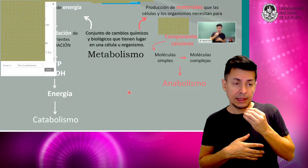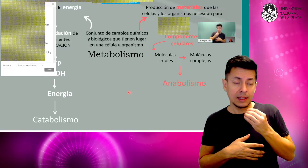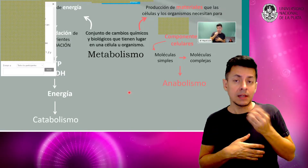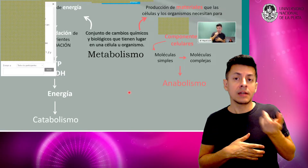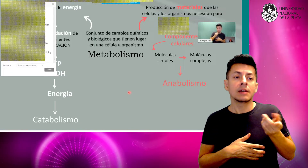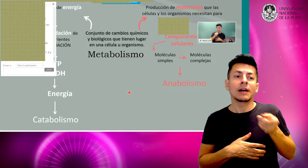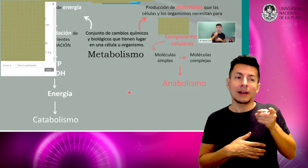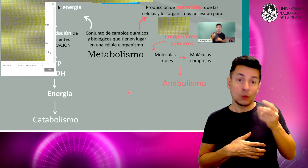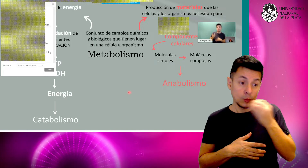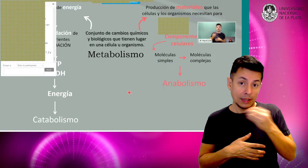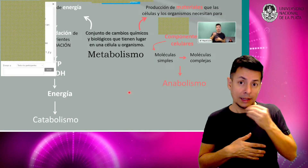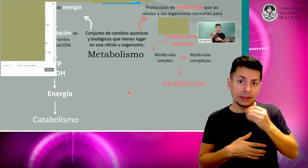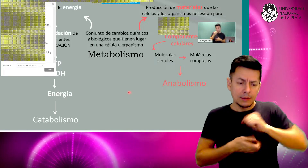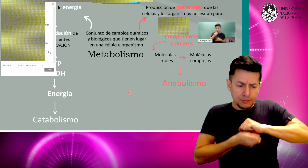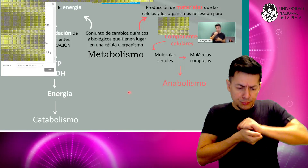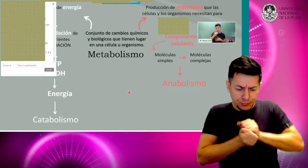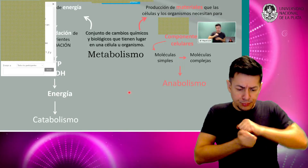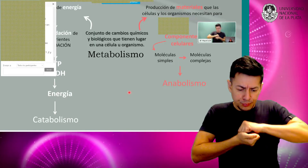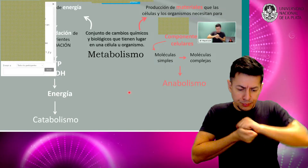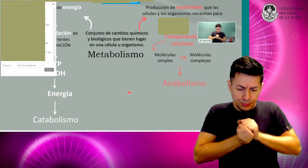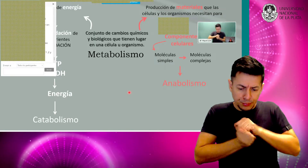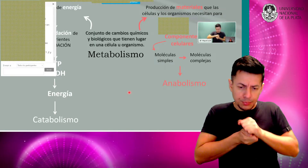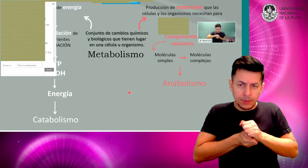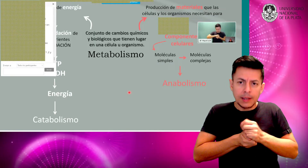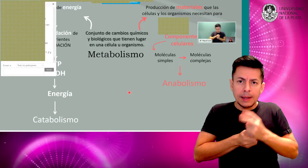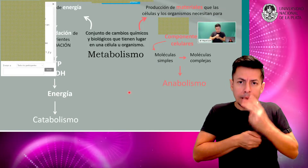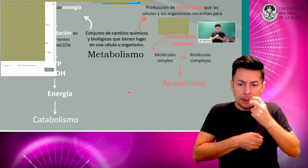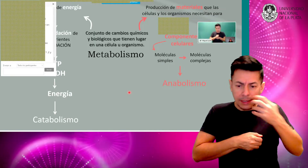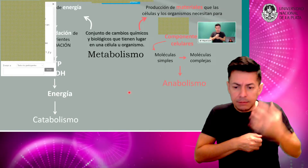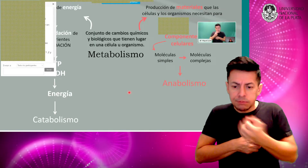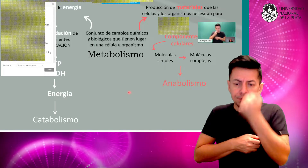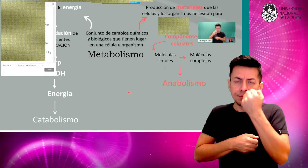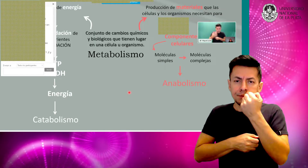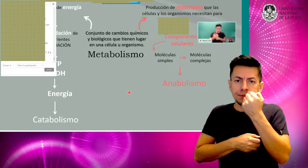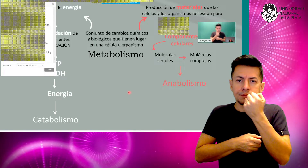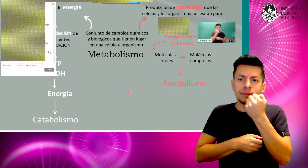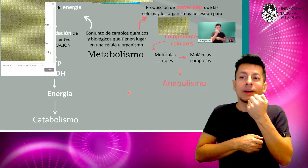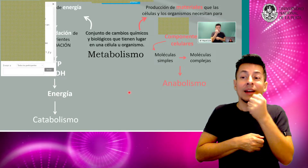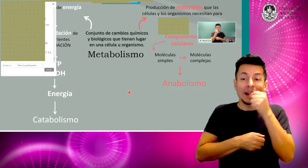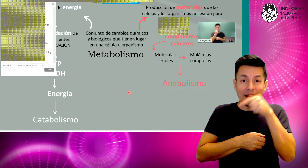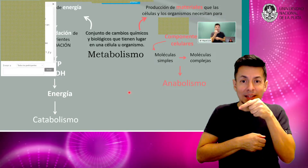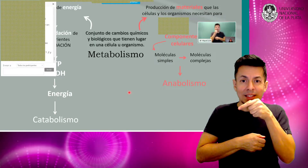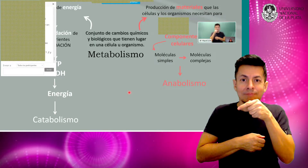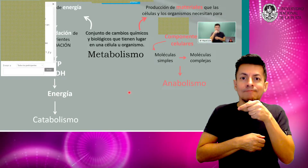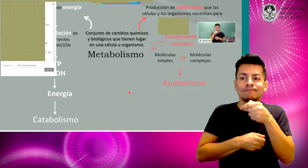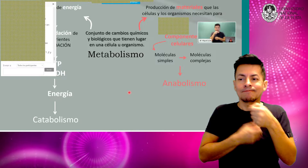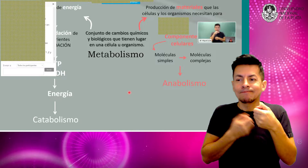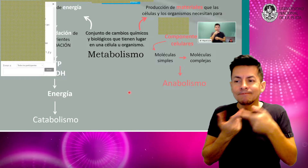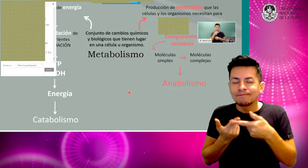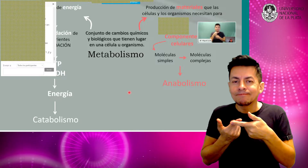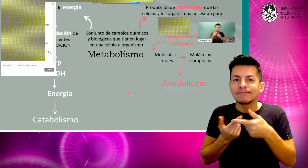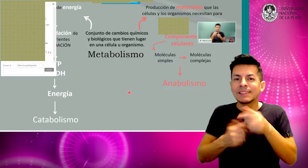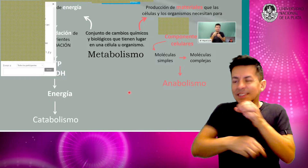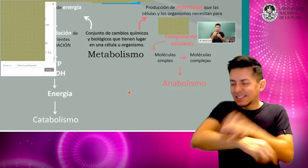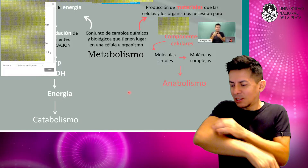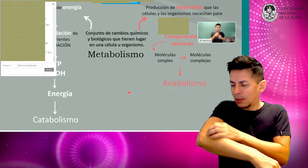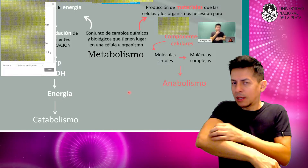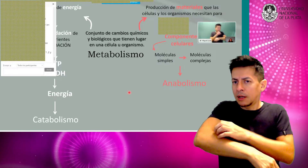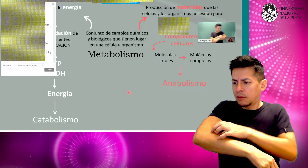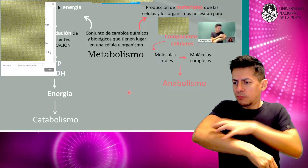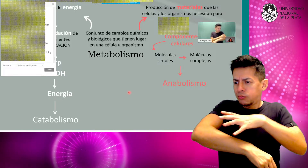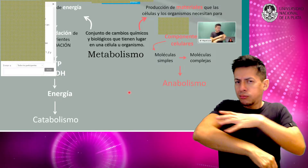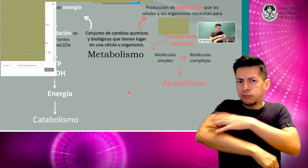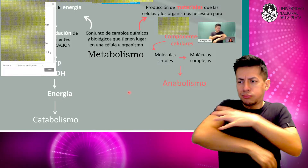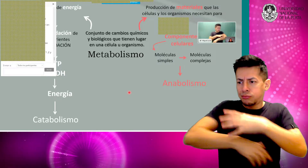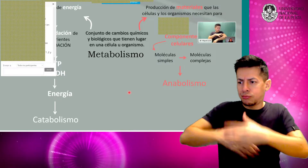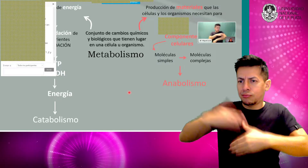Vamos a obtener energía que luego vamos a invertir en producir componentes celulares, ¿sí?